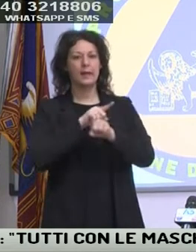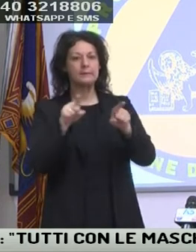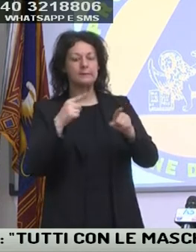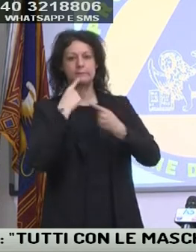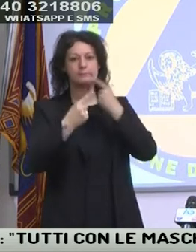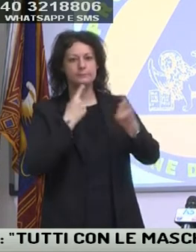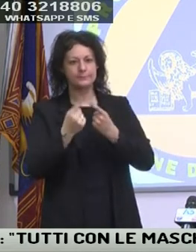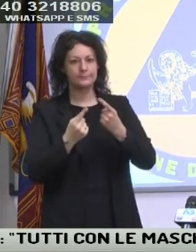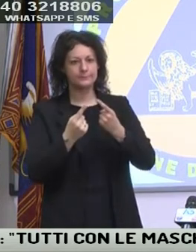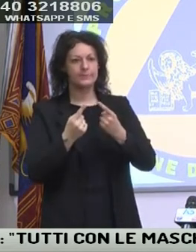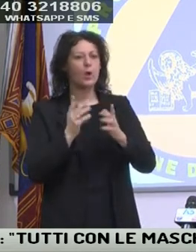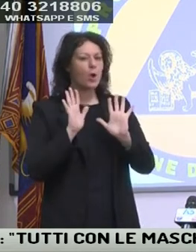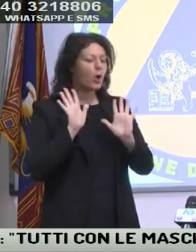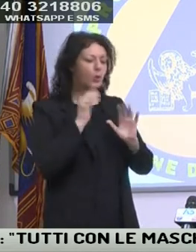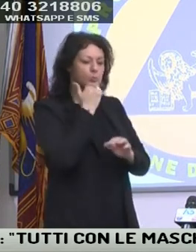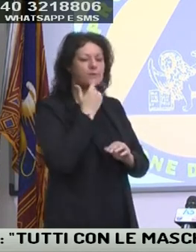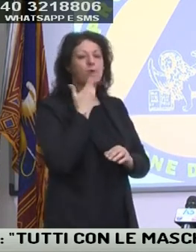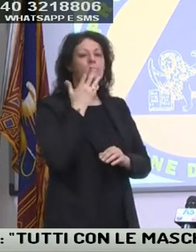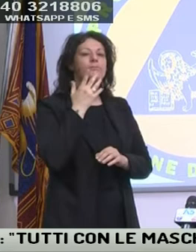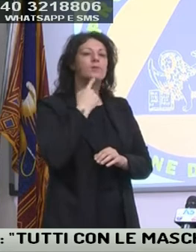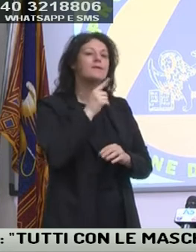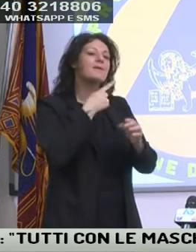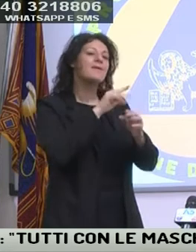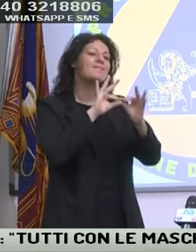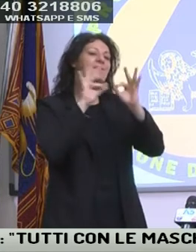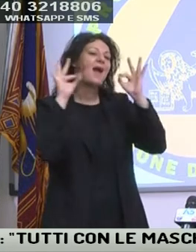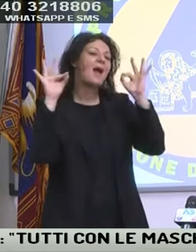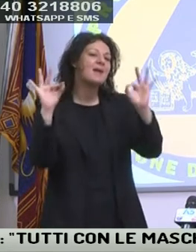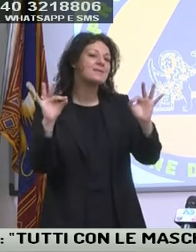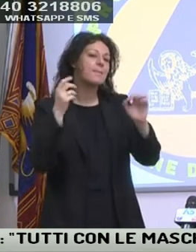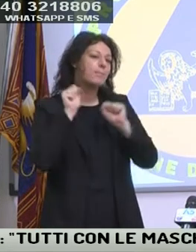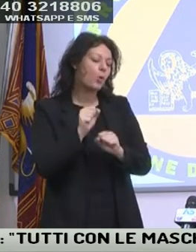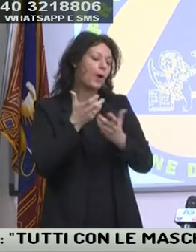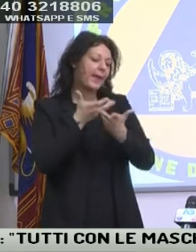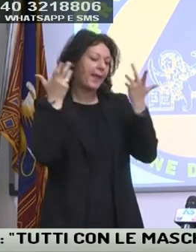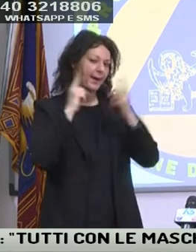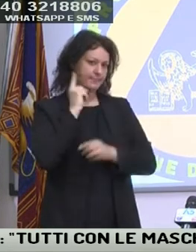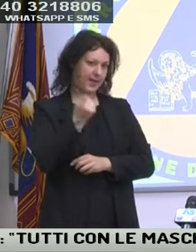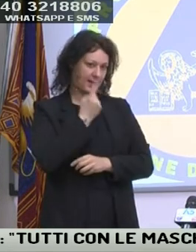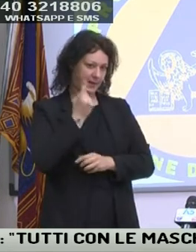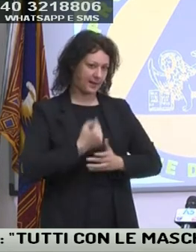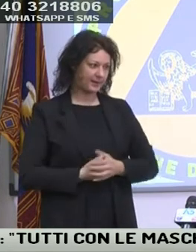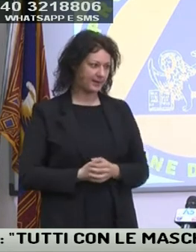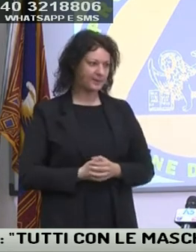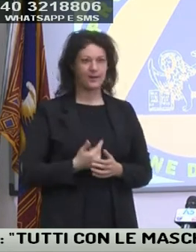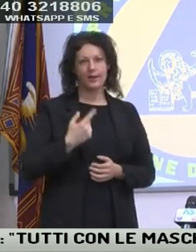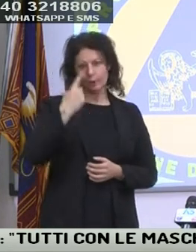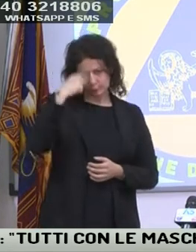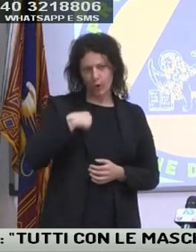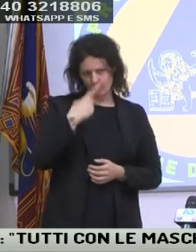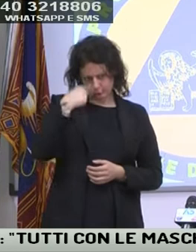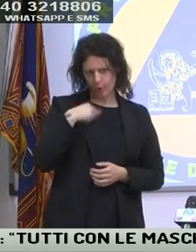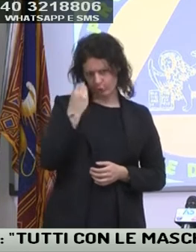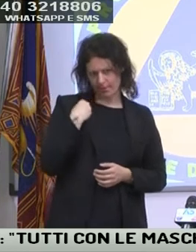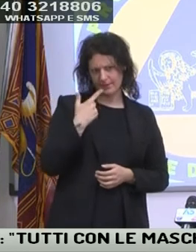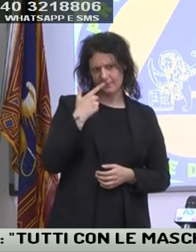può specificare meglio quella sua affermazione di ieri. No, io ho capito che tu vuoi sapere questo, magari ti porti a casa un'altra notizia anche oggi. Ma non c'ero